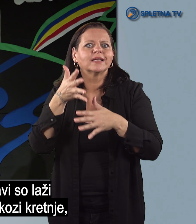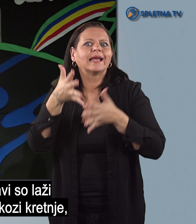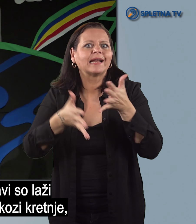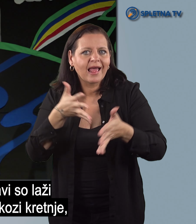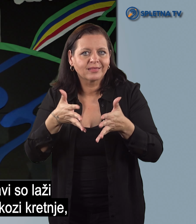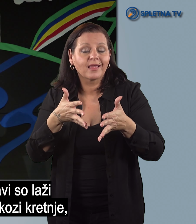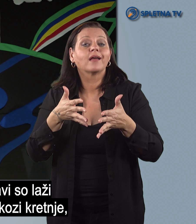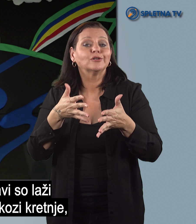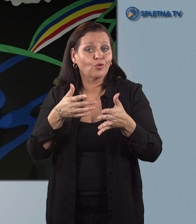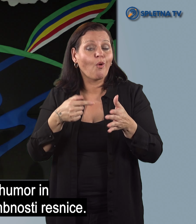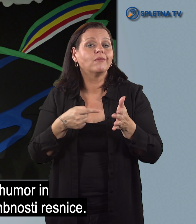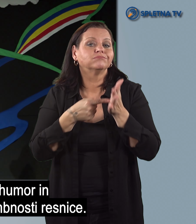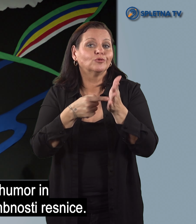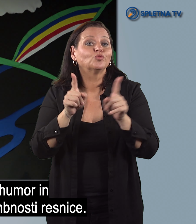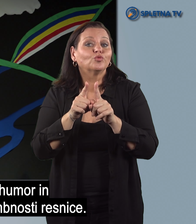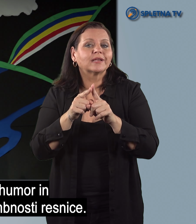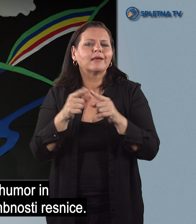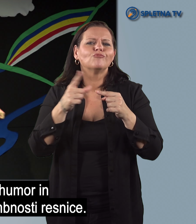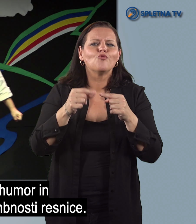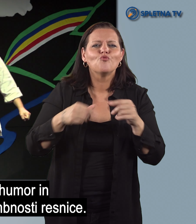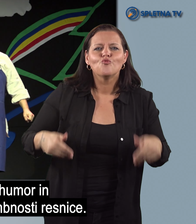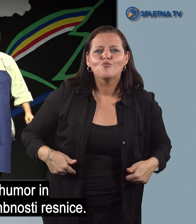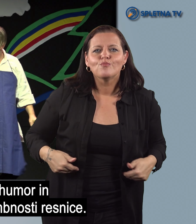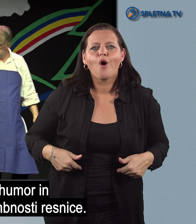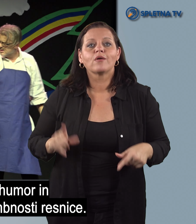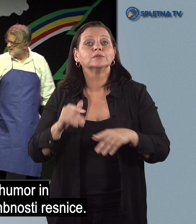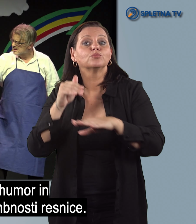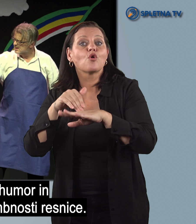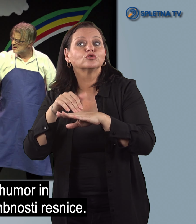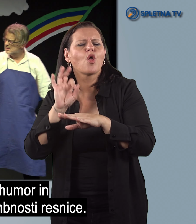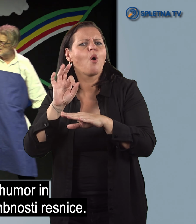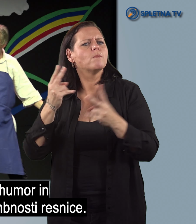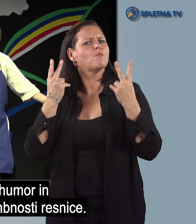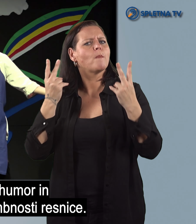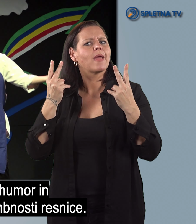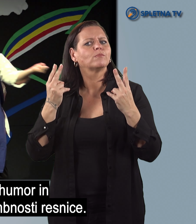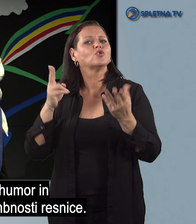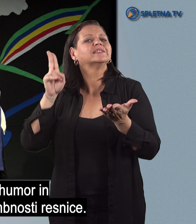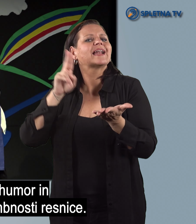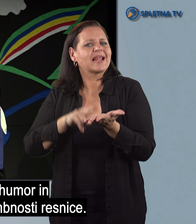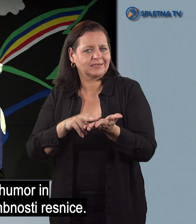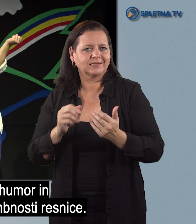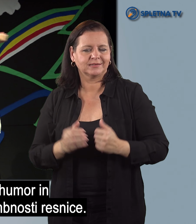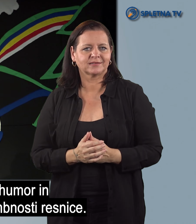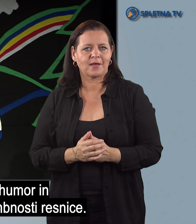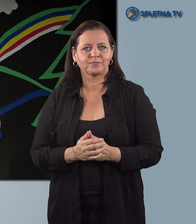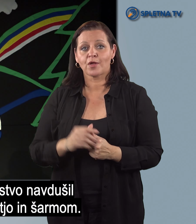ki so nosile humor in sporočilo o pomembnosti resnice.